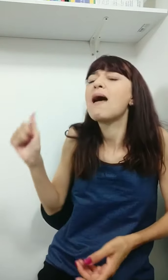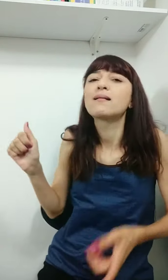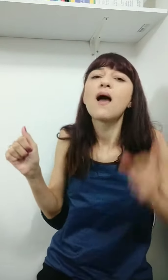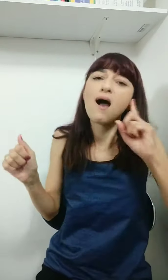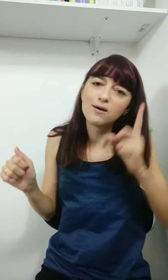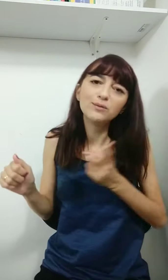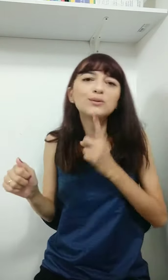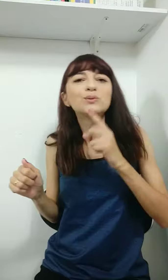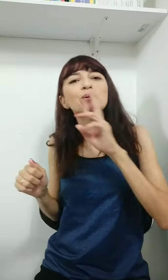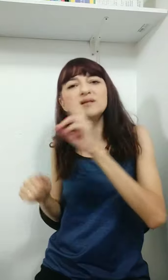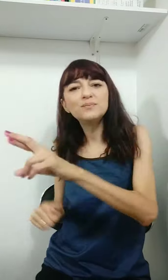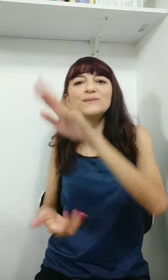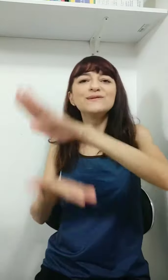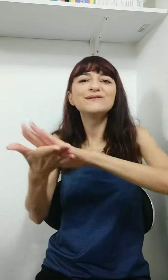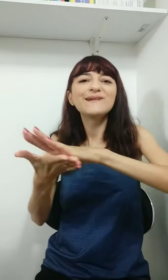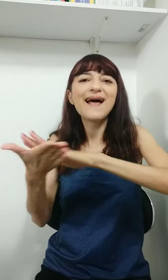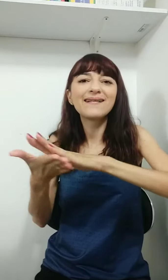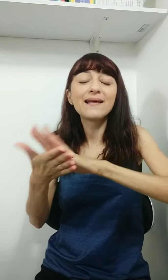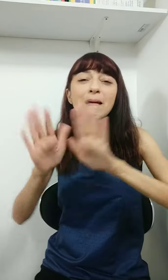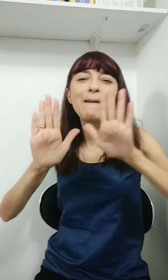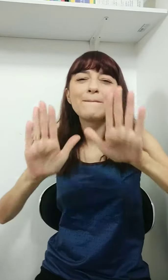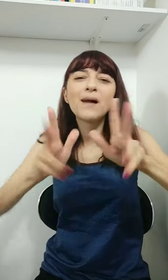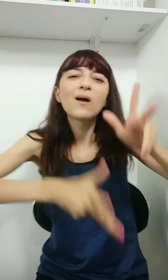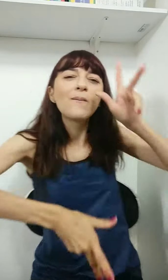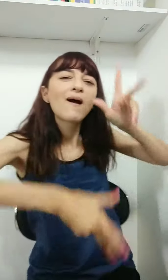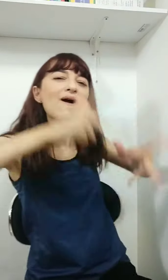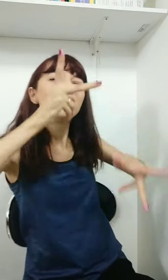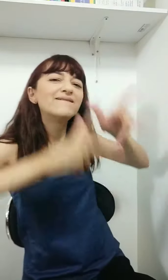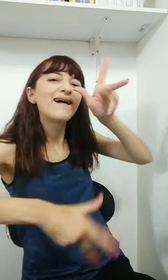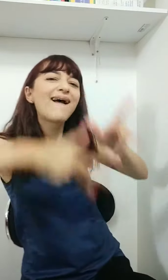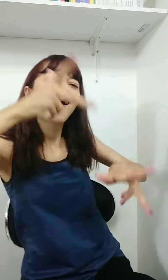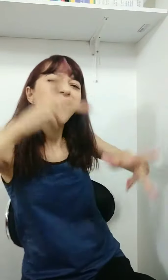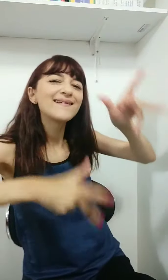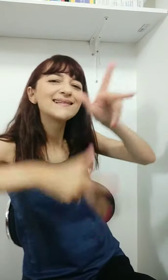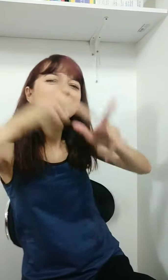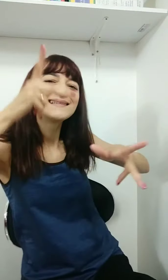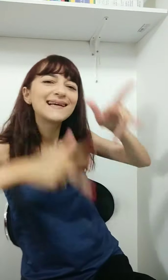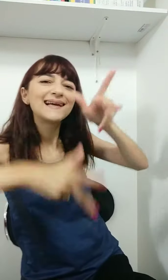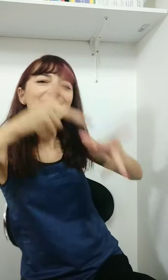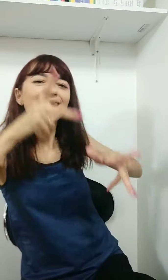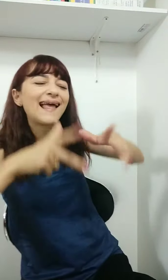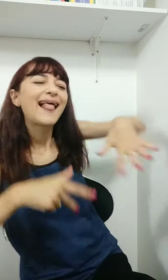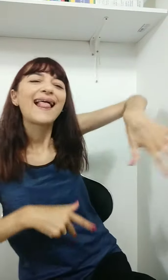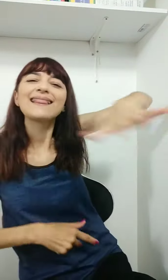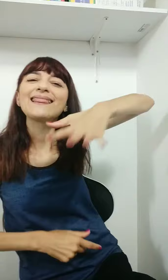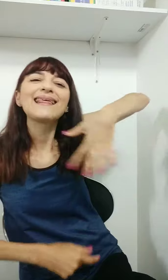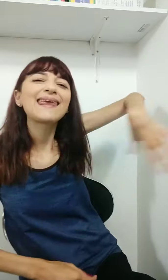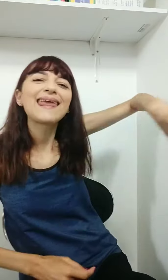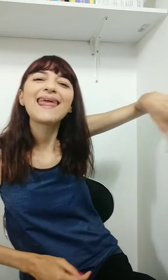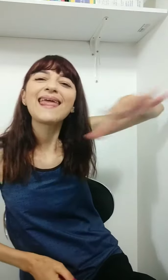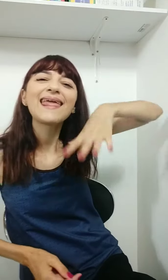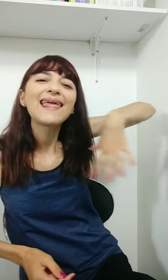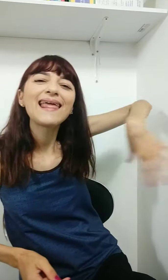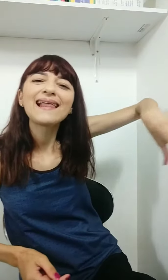sinal eu utilizo para substituir o nada de nada? Mas numa conversa real, tá, gente? Num contexto real